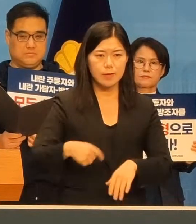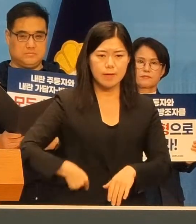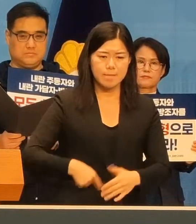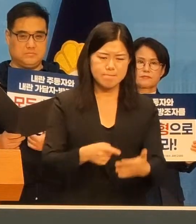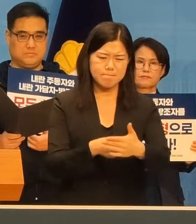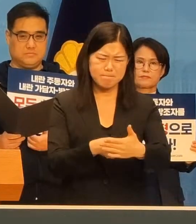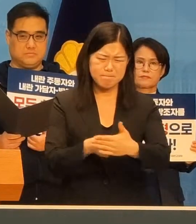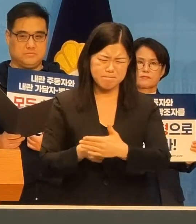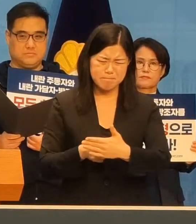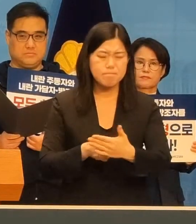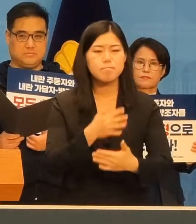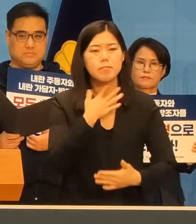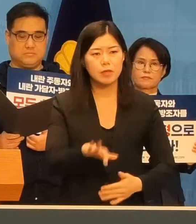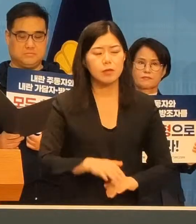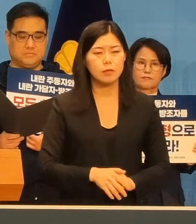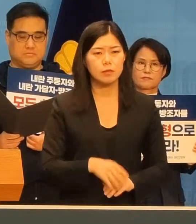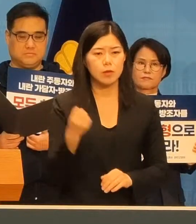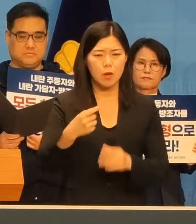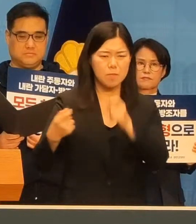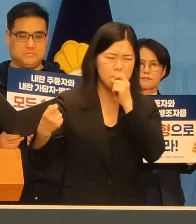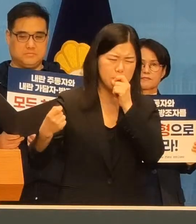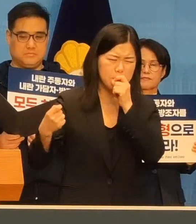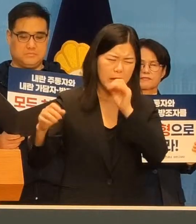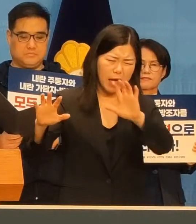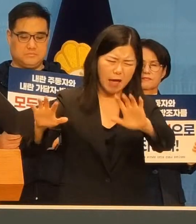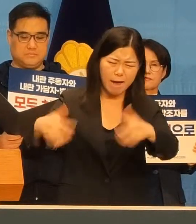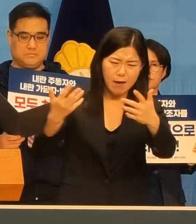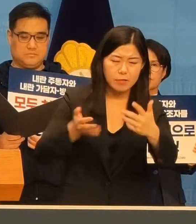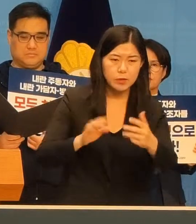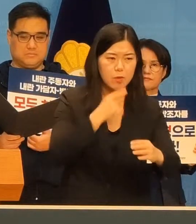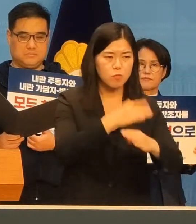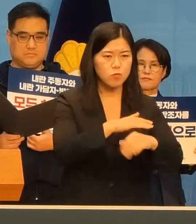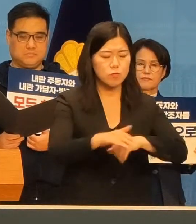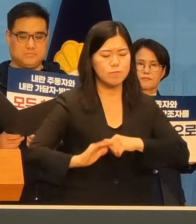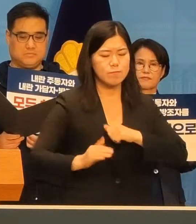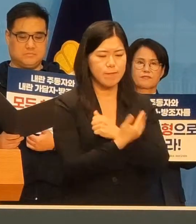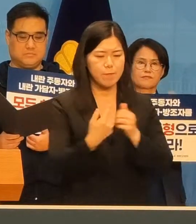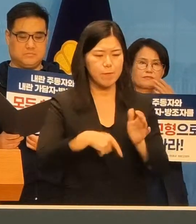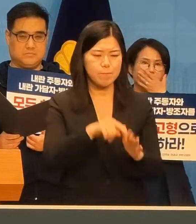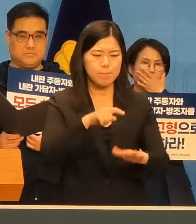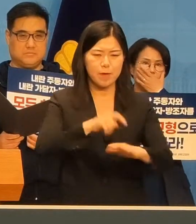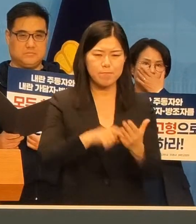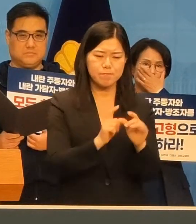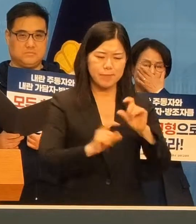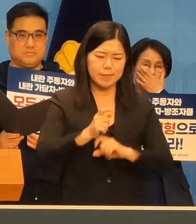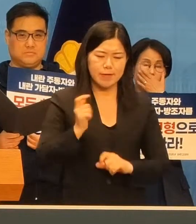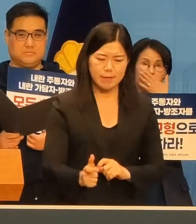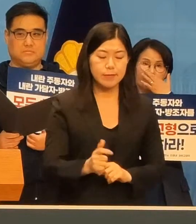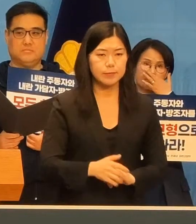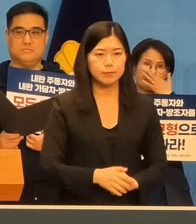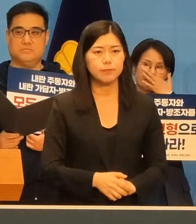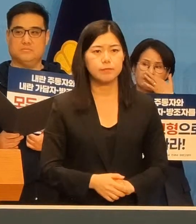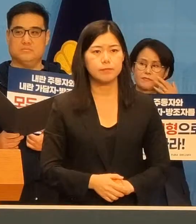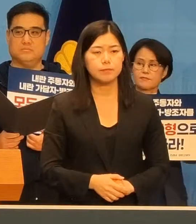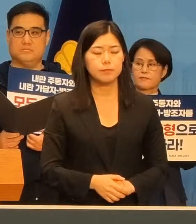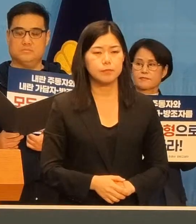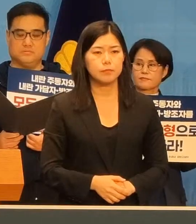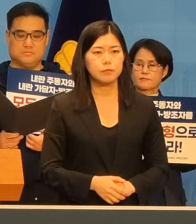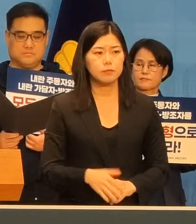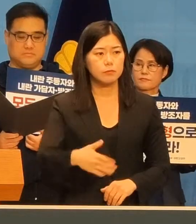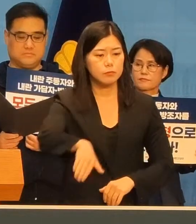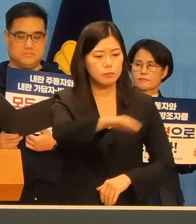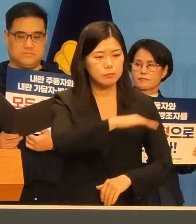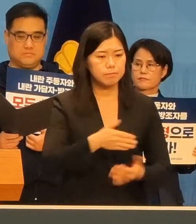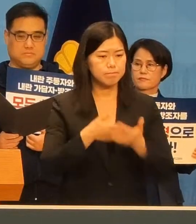굽히지 않았습니다. 보수의 거센 바람보다 민주주의를 지키겠다는 마음이 더 강했고 뜨거웠기 때문입니다.